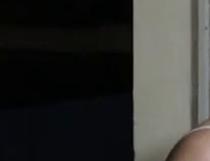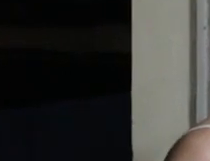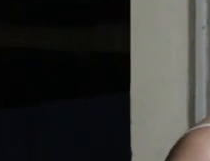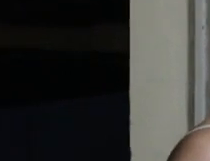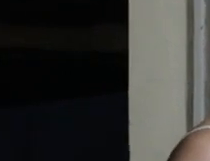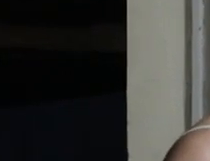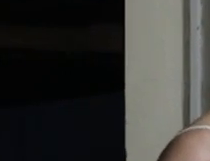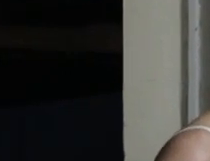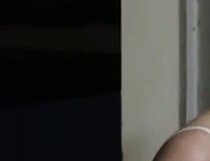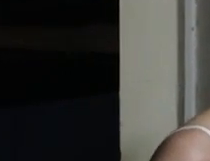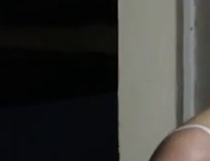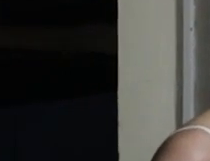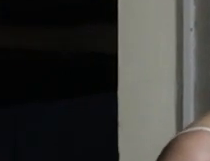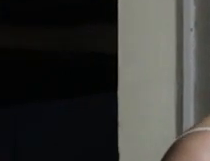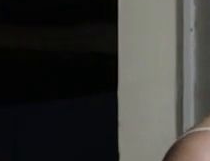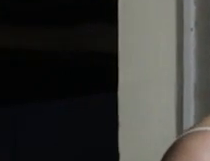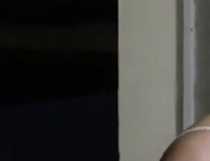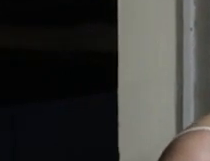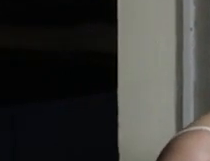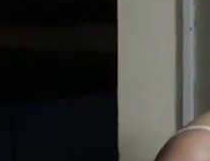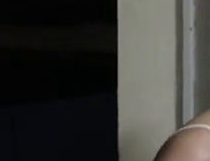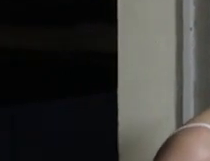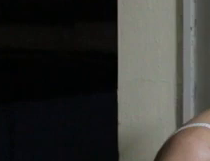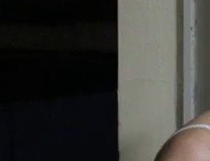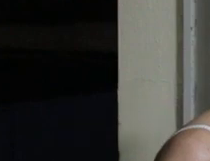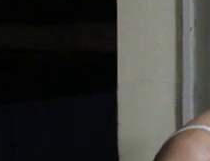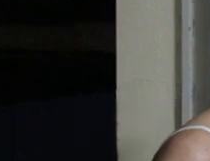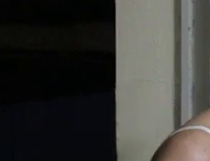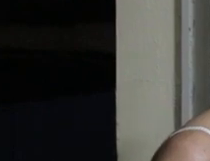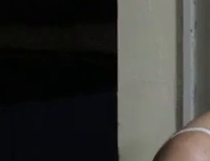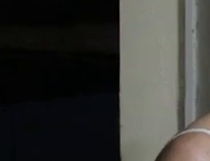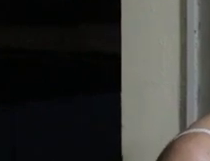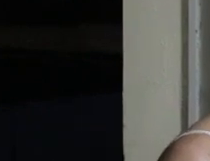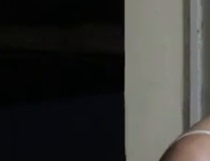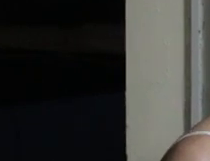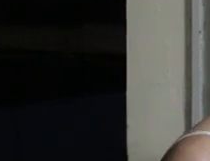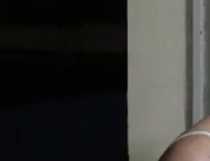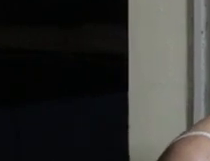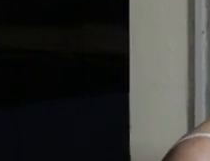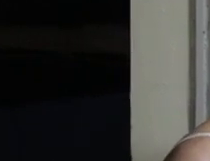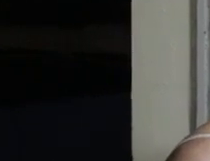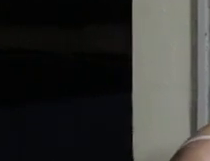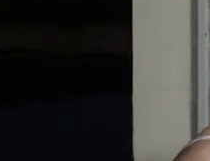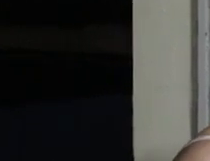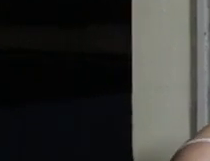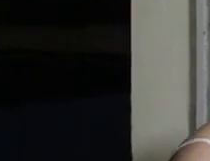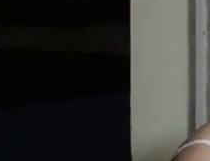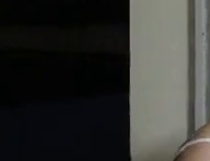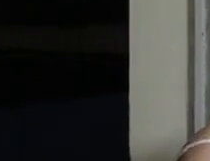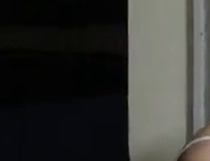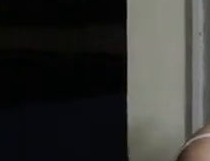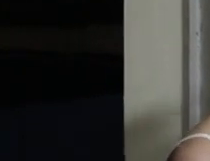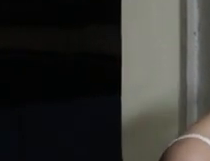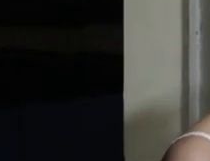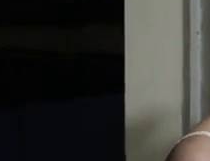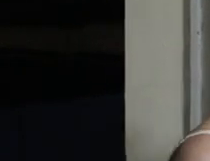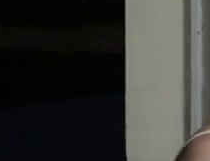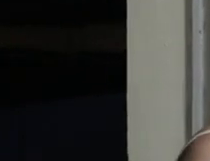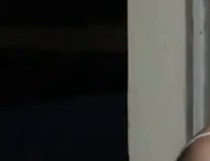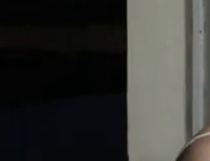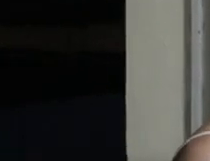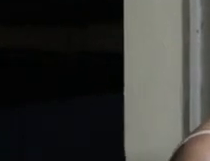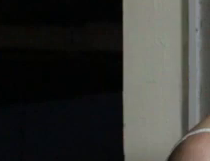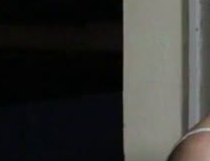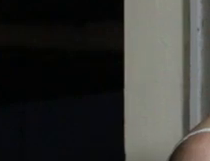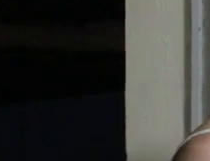história fantástica, aquela casa pegou fogo também. E é uma casa que está muito bem preservada, a